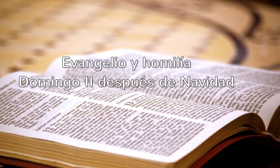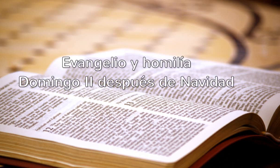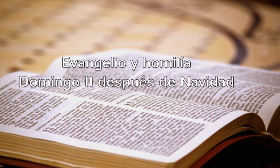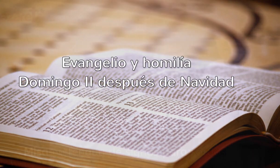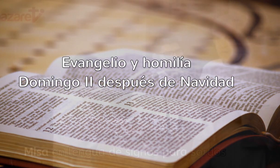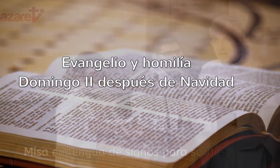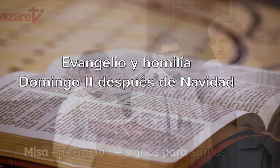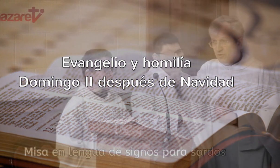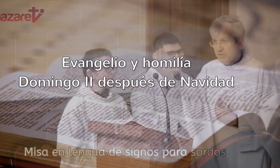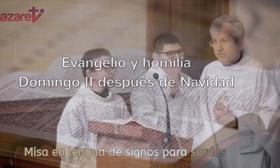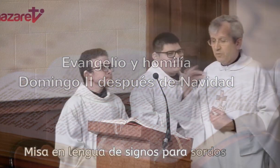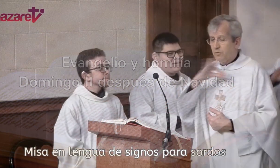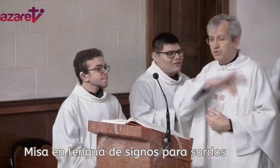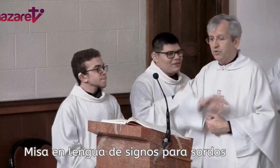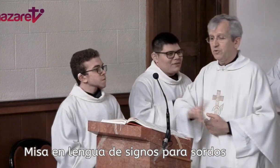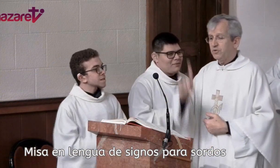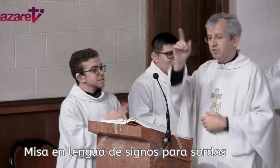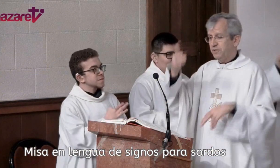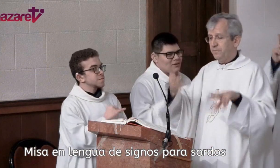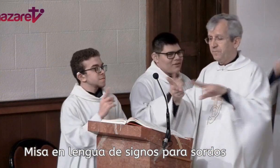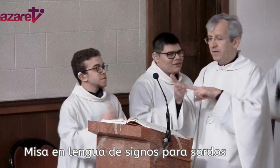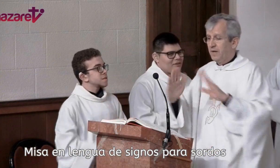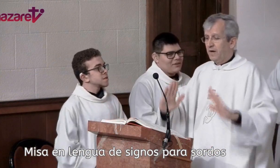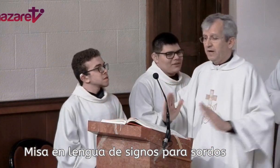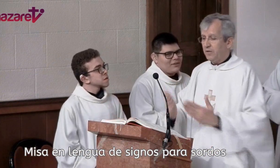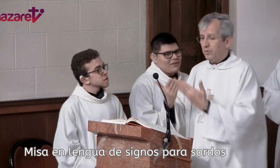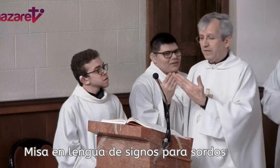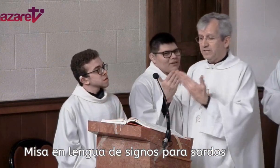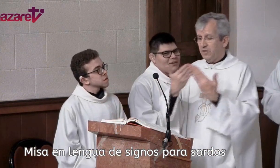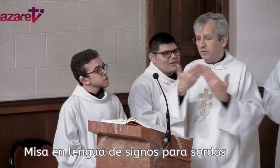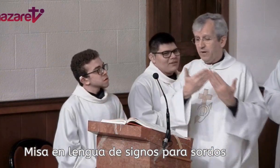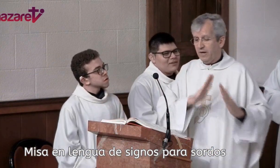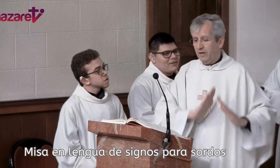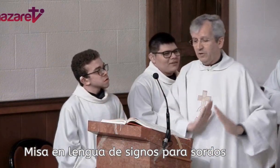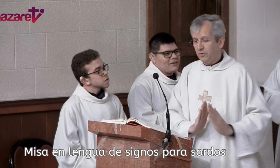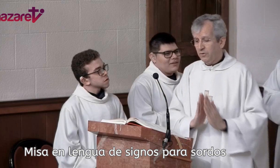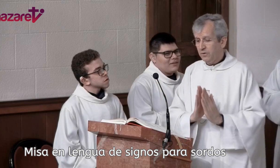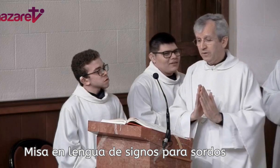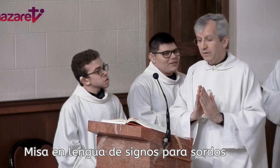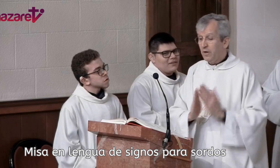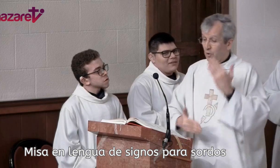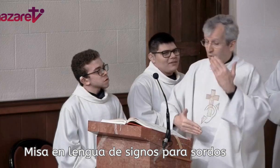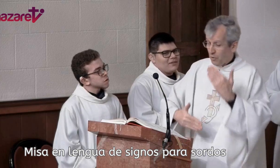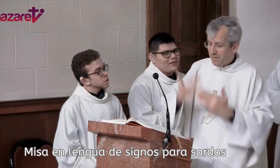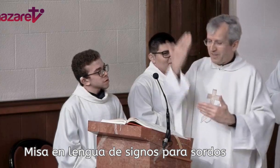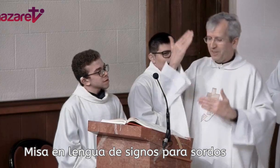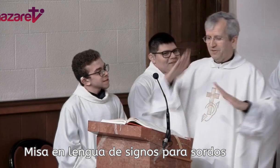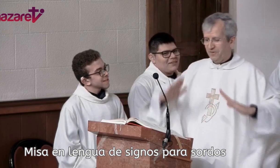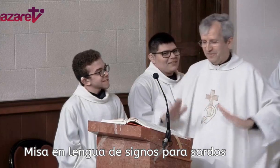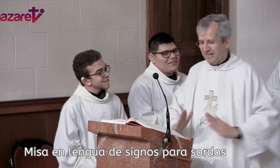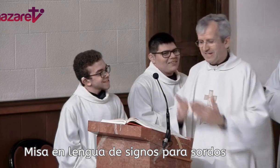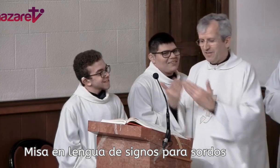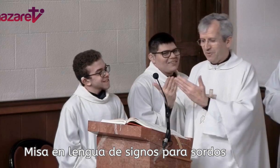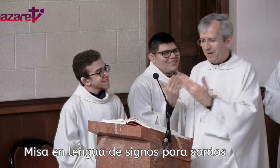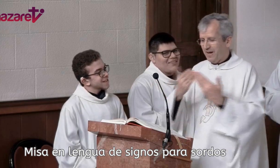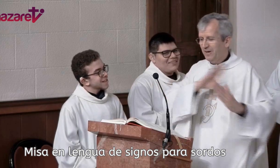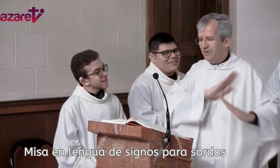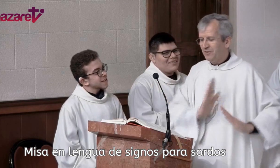El Señor esté con vosotros. Lectura del Santo Evangelio. Comienzo del Santo Evangelio